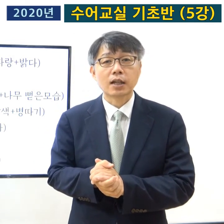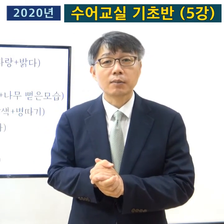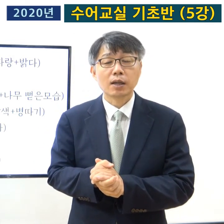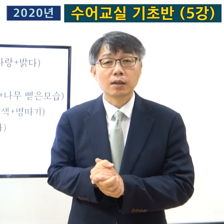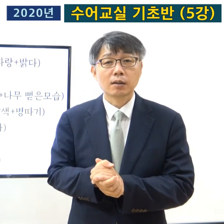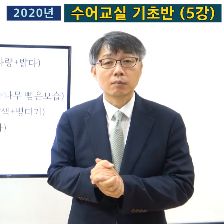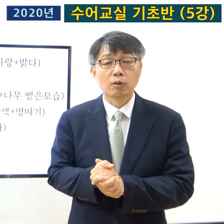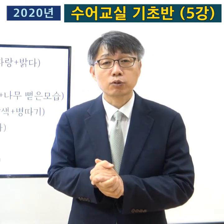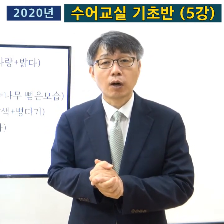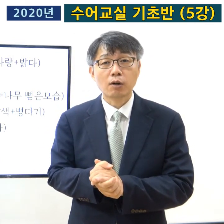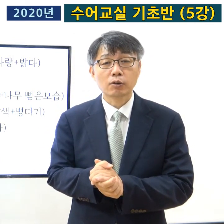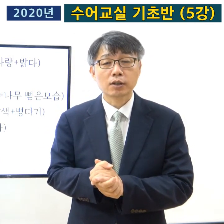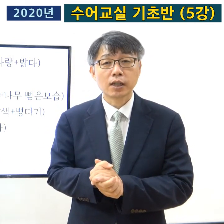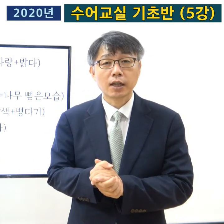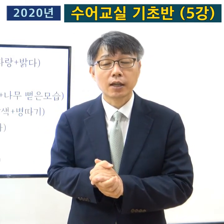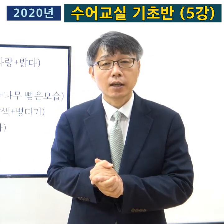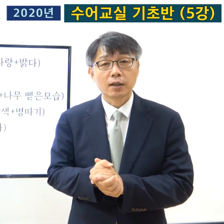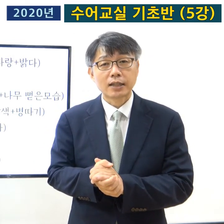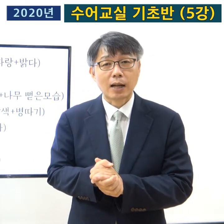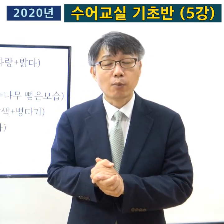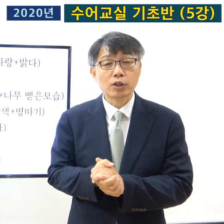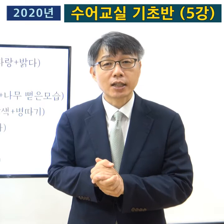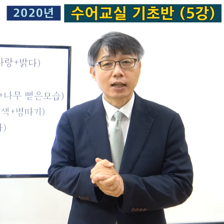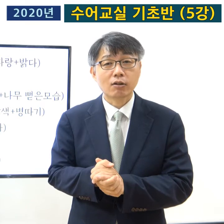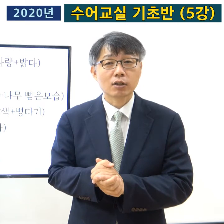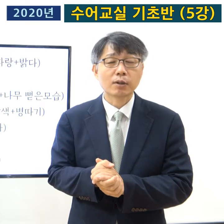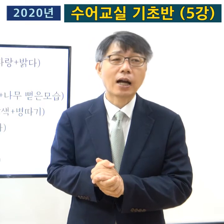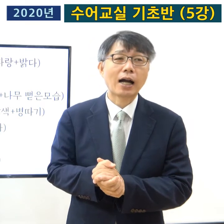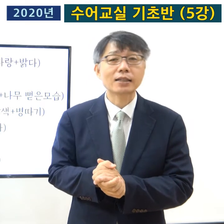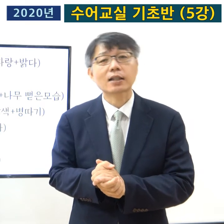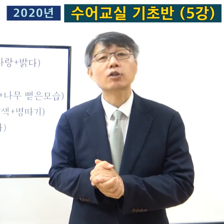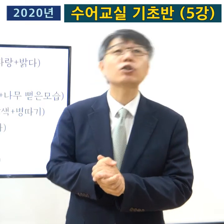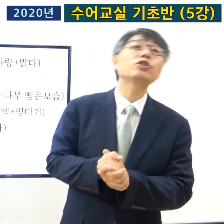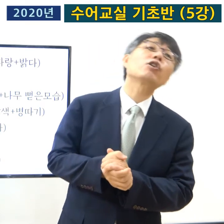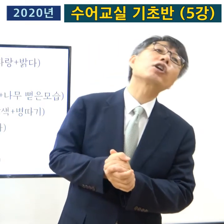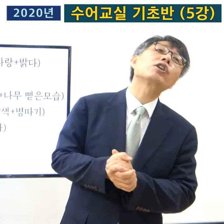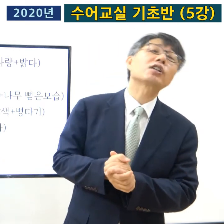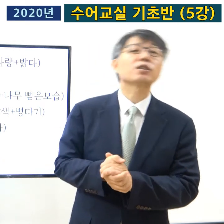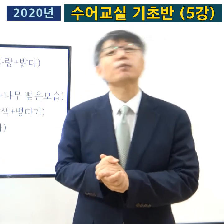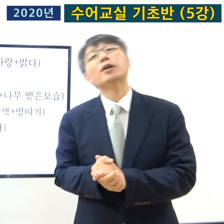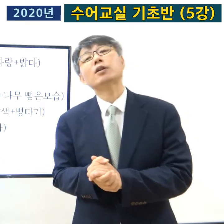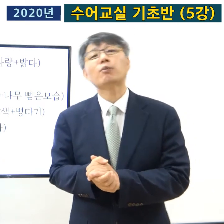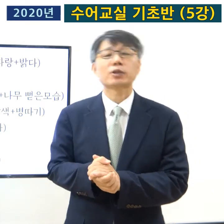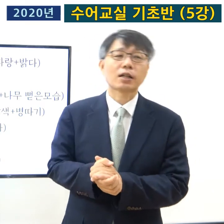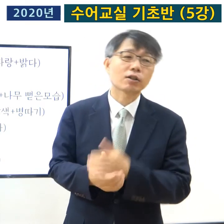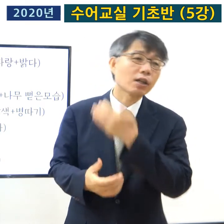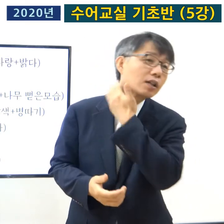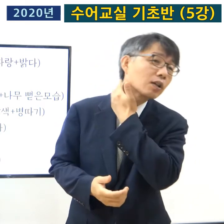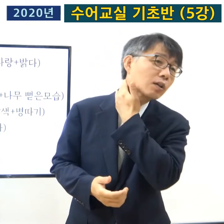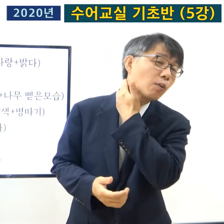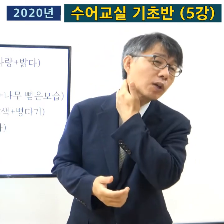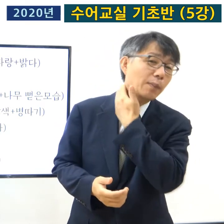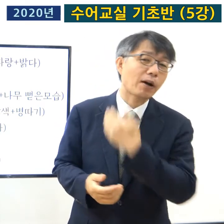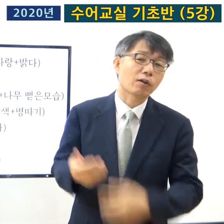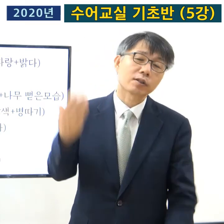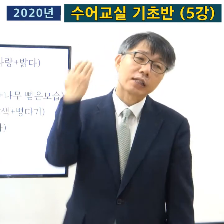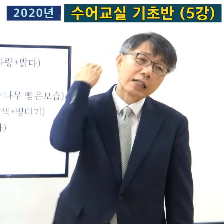사람이 뭐 수어하고 있는데 잘 안 보이잖아요. 그러면 가리잖아요. 이렇게 옆에 있는 거 보잖아요. 이게 목이 아파요.